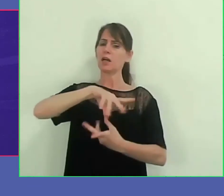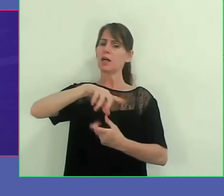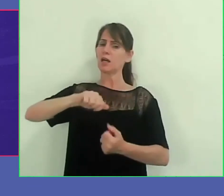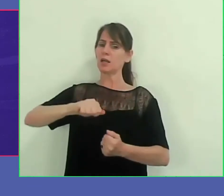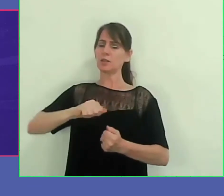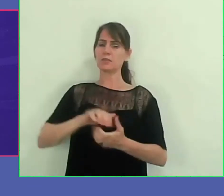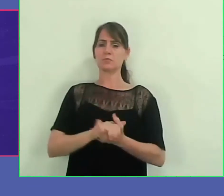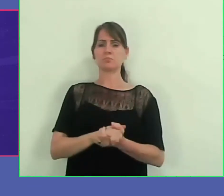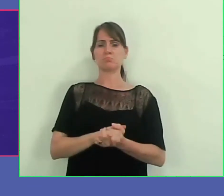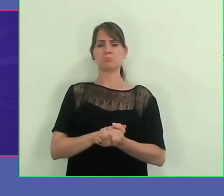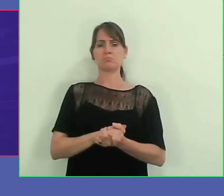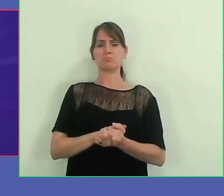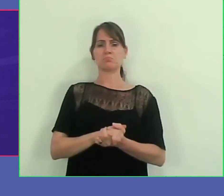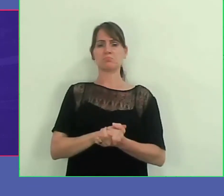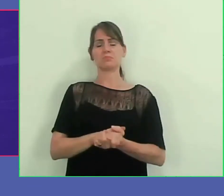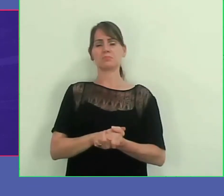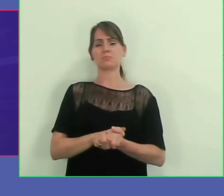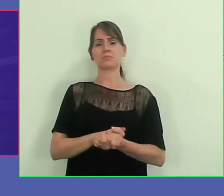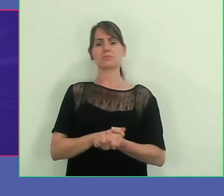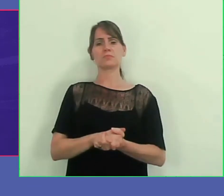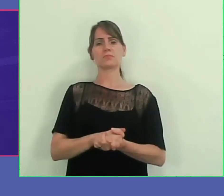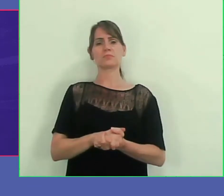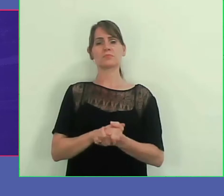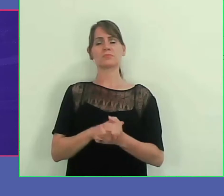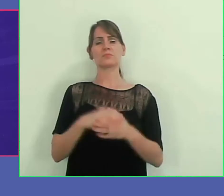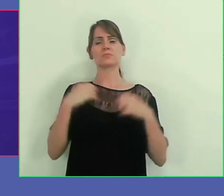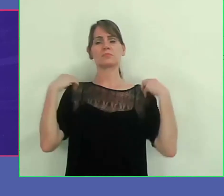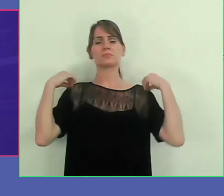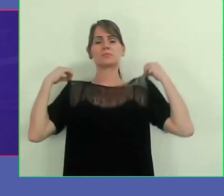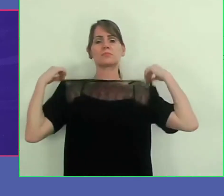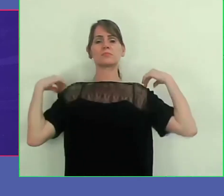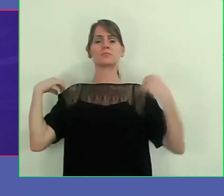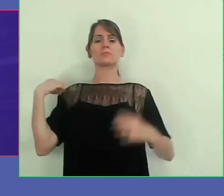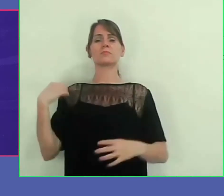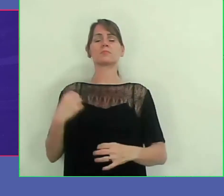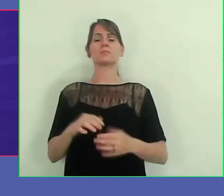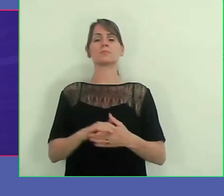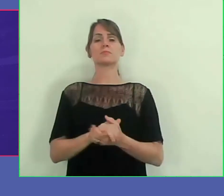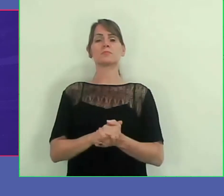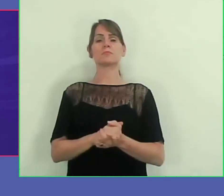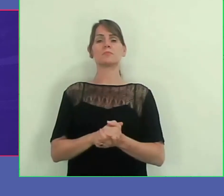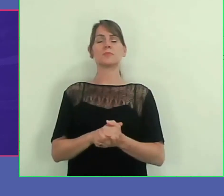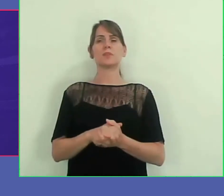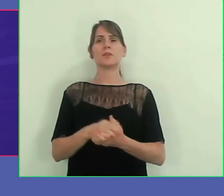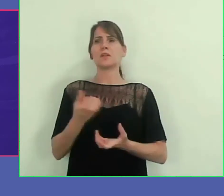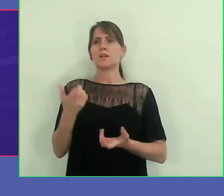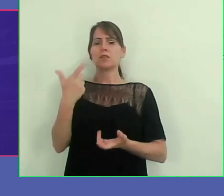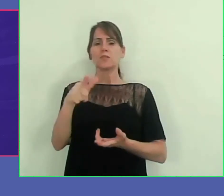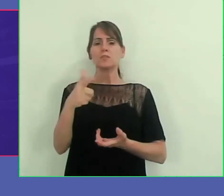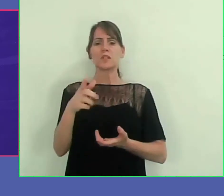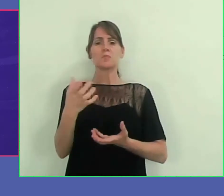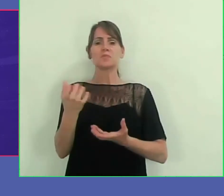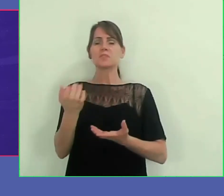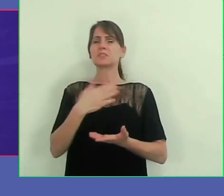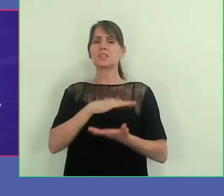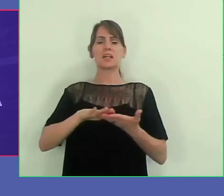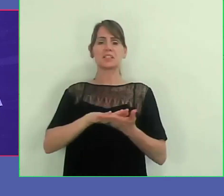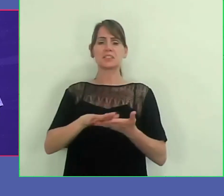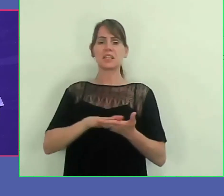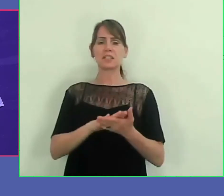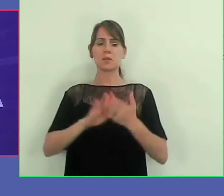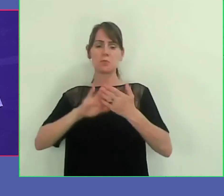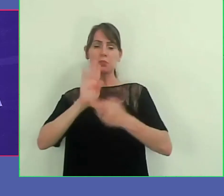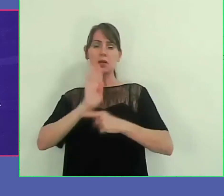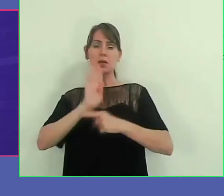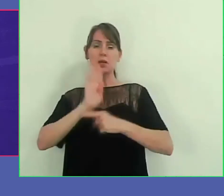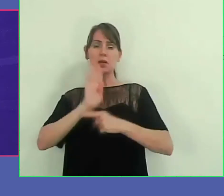virtude capaz de ajudar ou favorecer a edificação da igreja. Então,